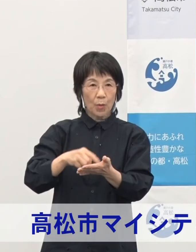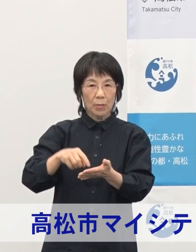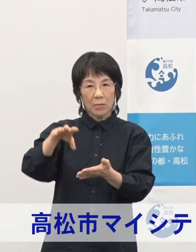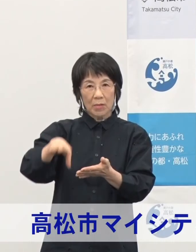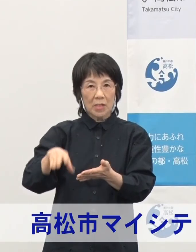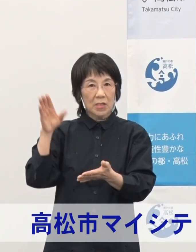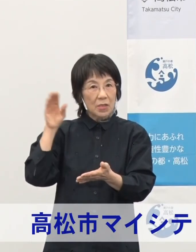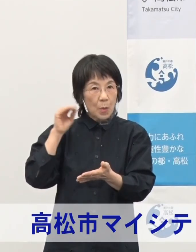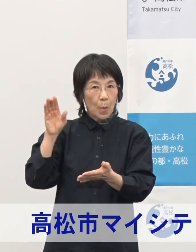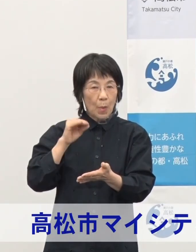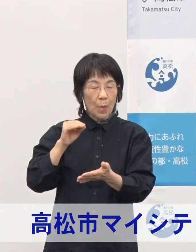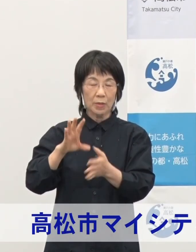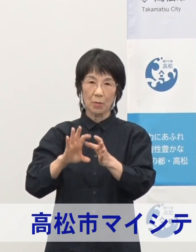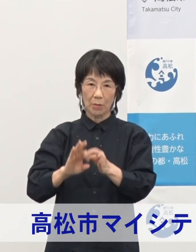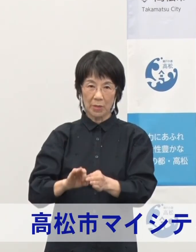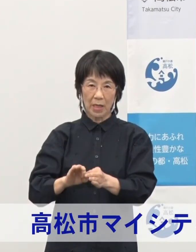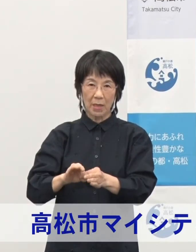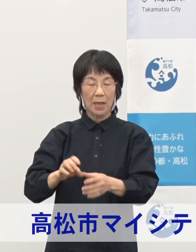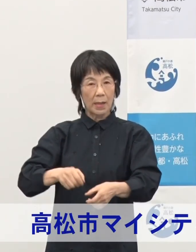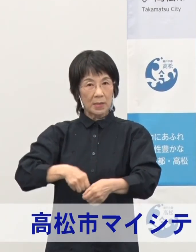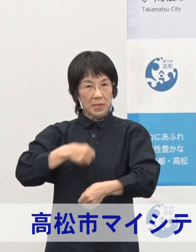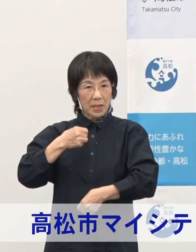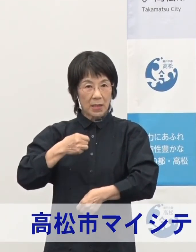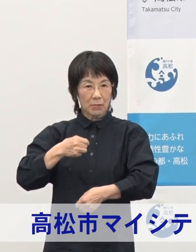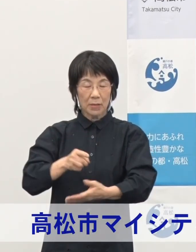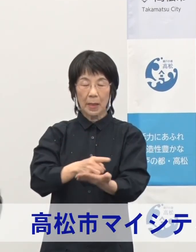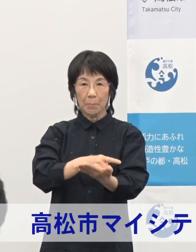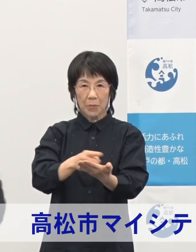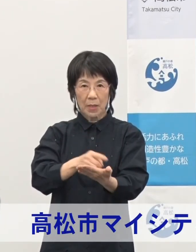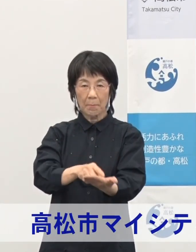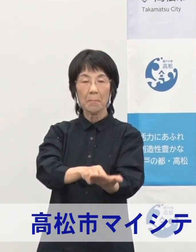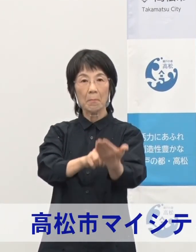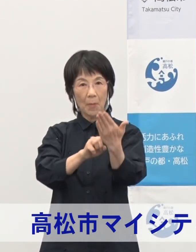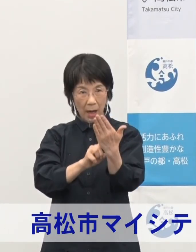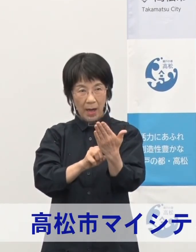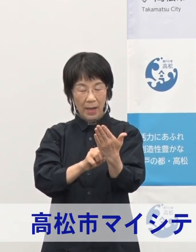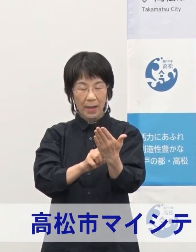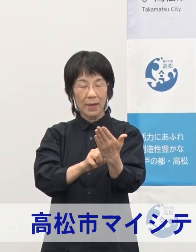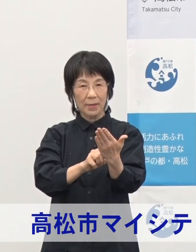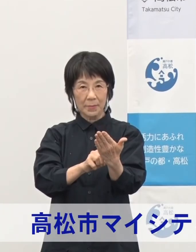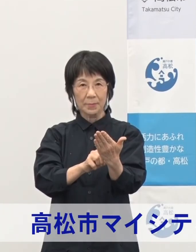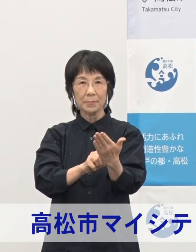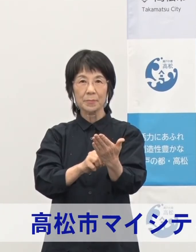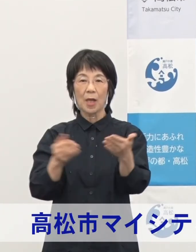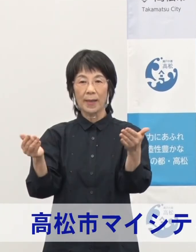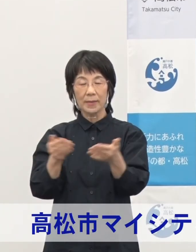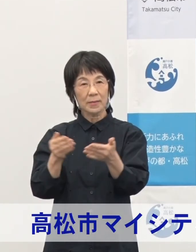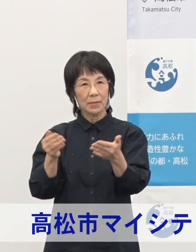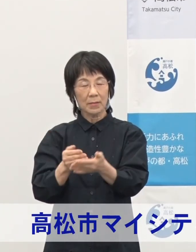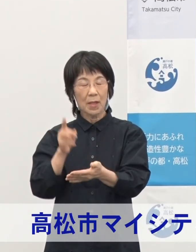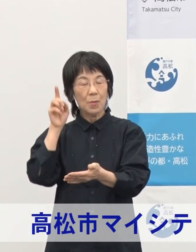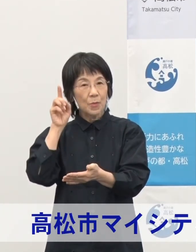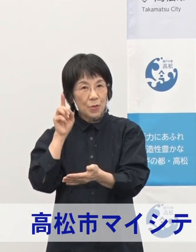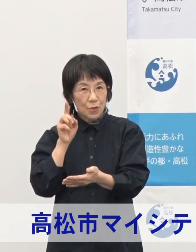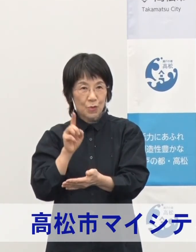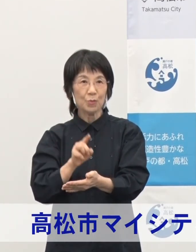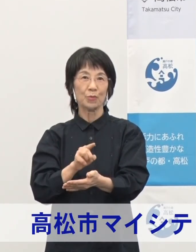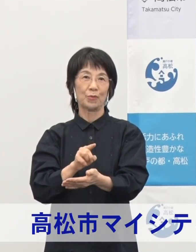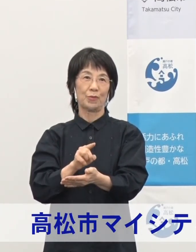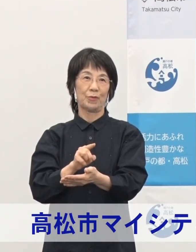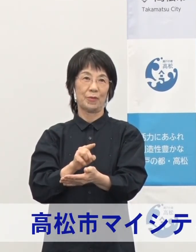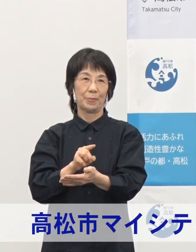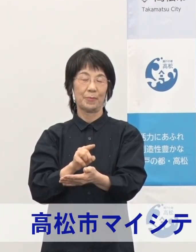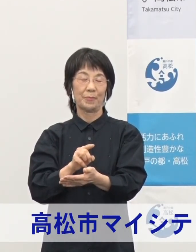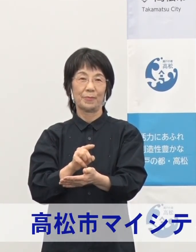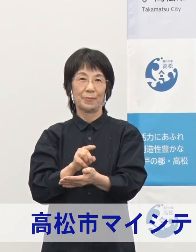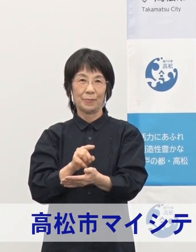データに降りまして正確な場所が地図上に示されますために業務の効率化はそこにすぐ直行できる